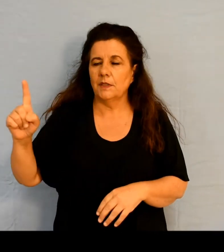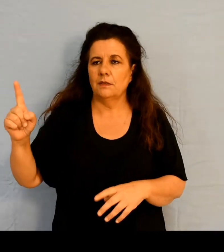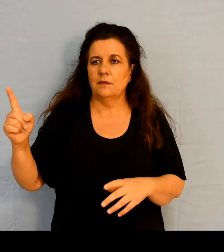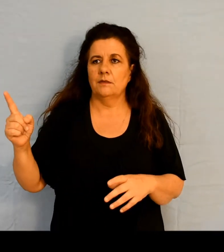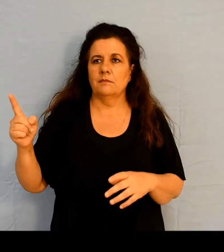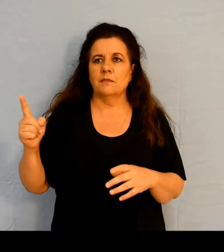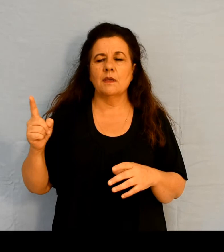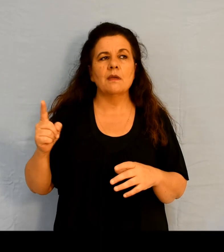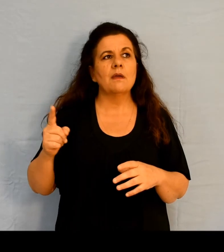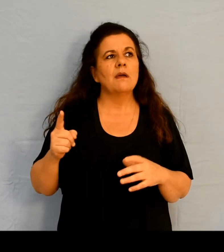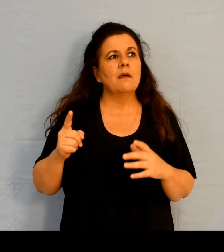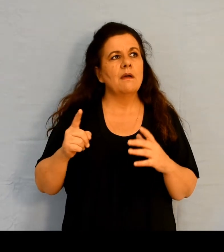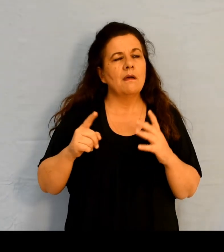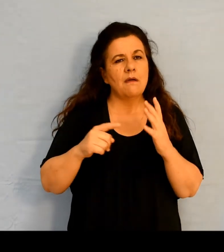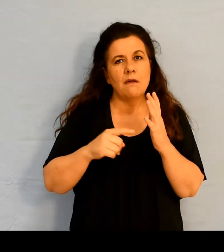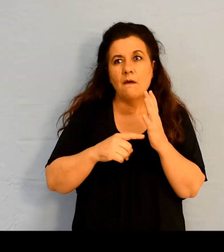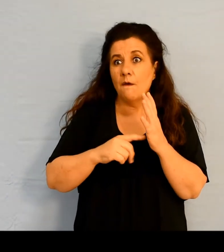Tu ne commettras pas de vol.